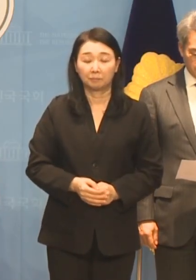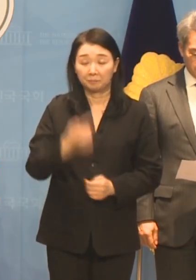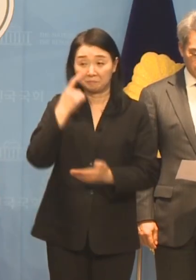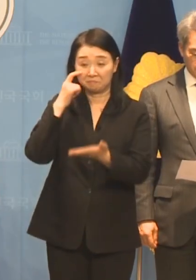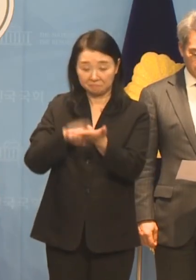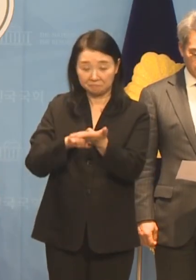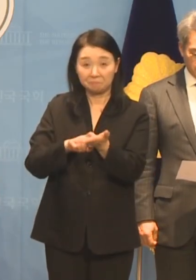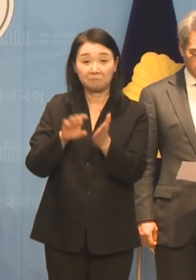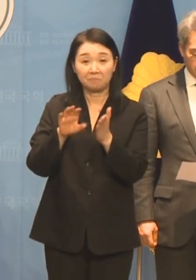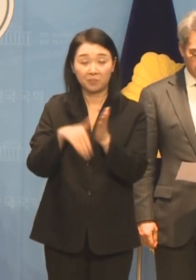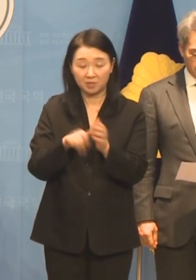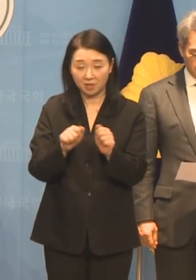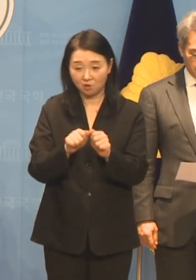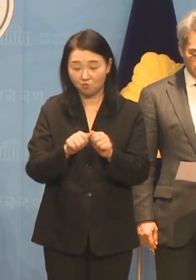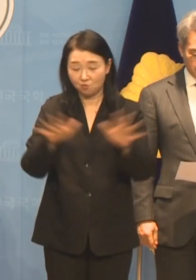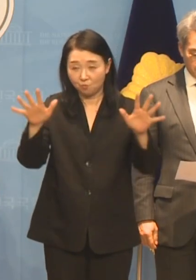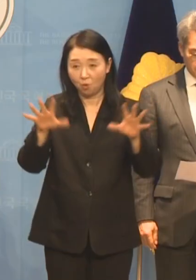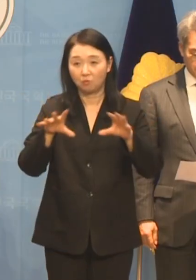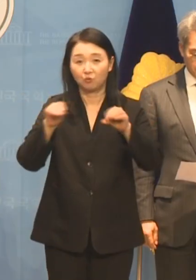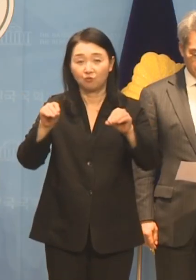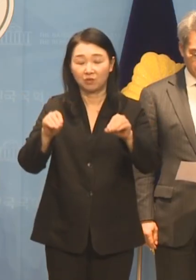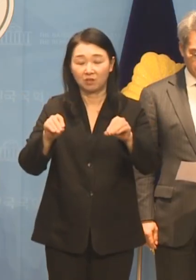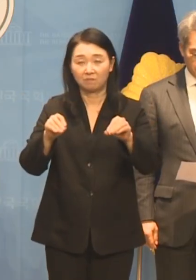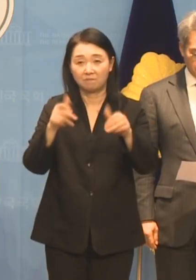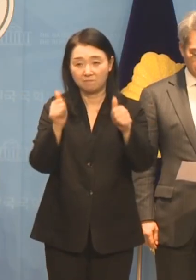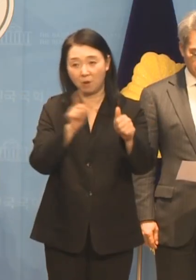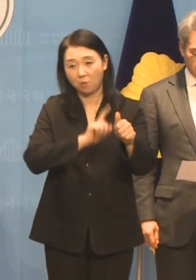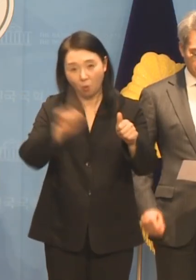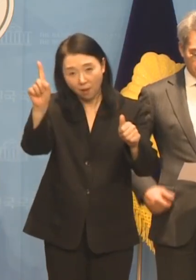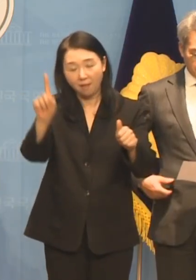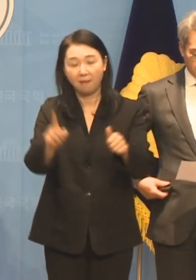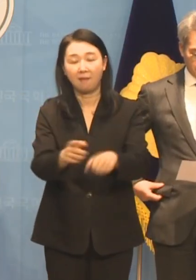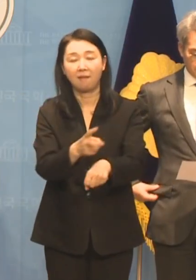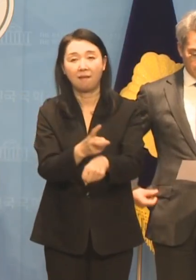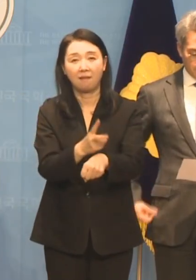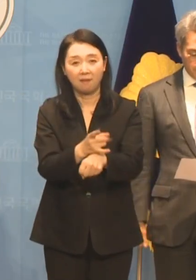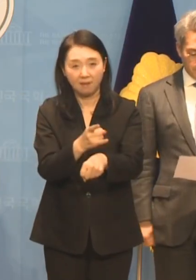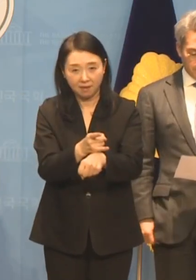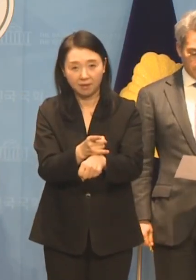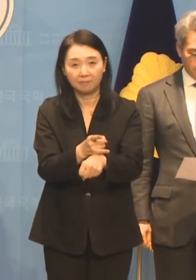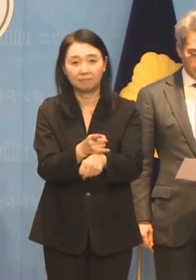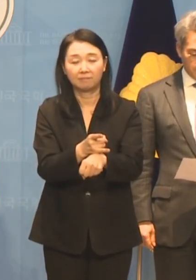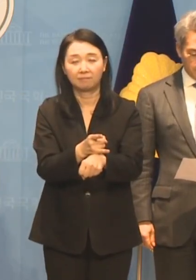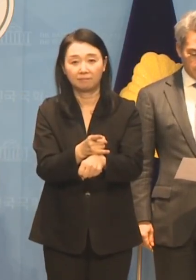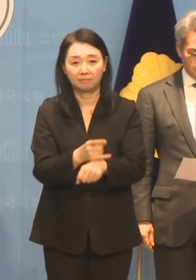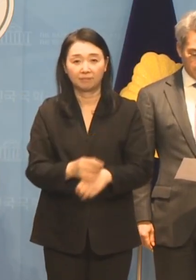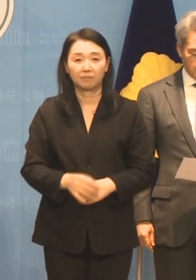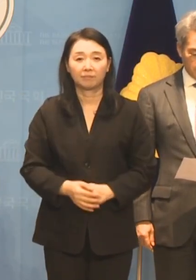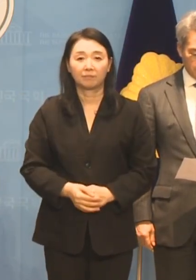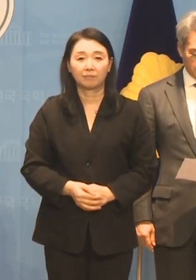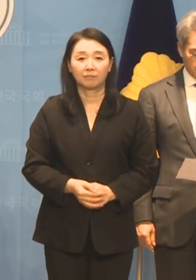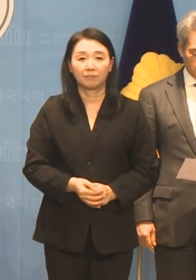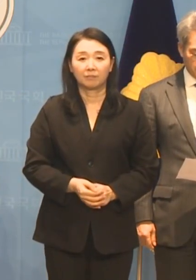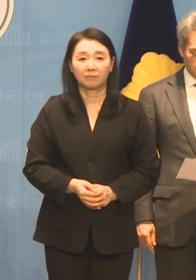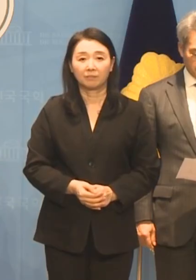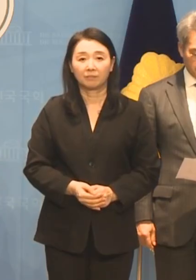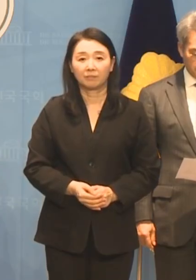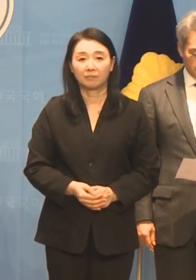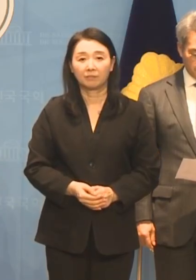적발시 유포, 중지, 가처분, 고발 등 법적 책임을 끝까지 묻겠습니다.